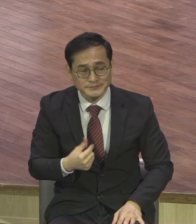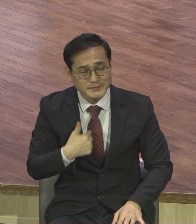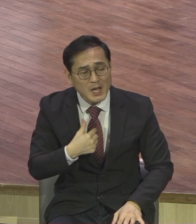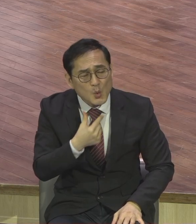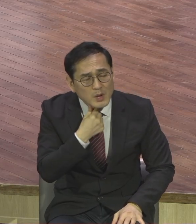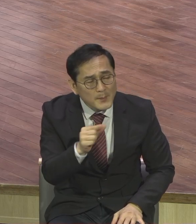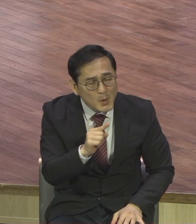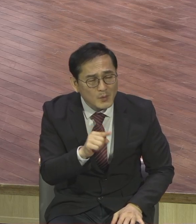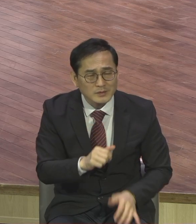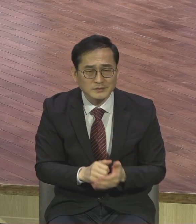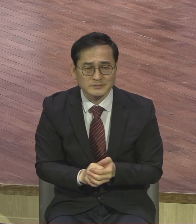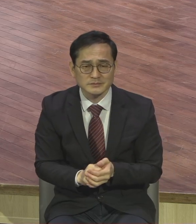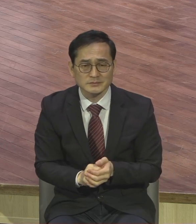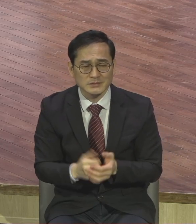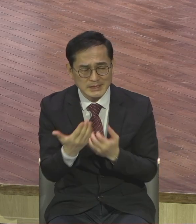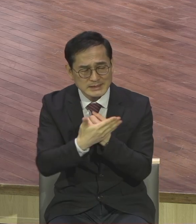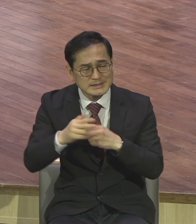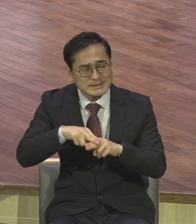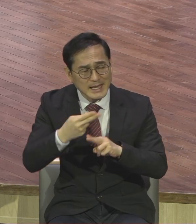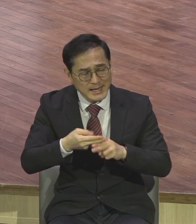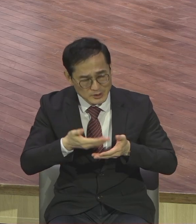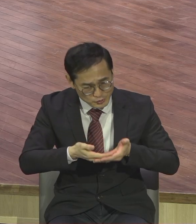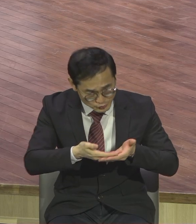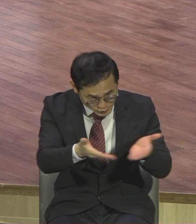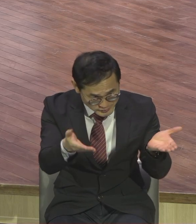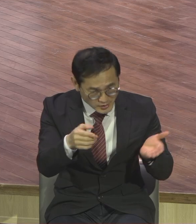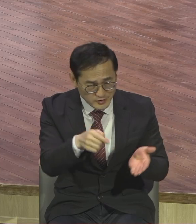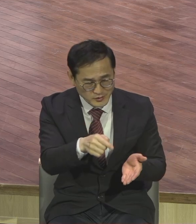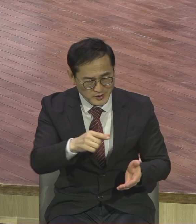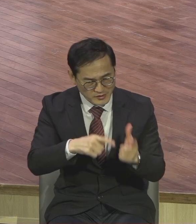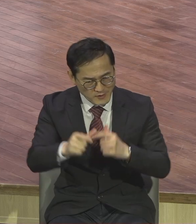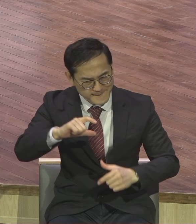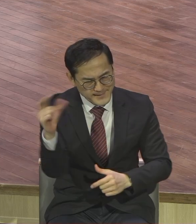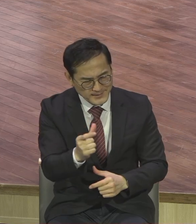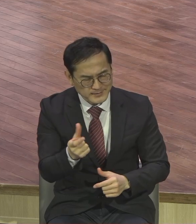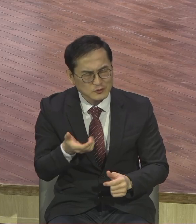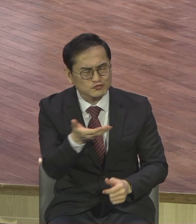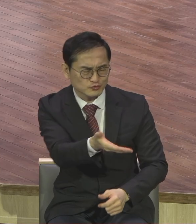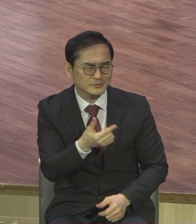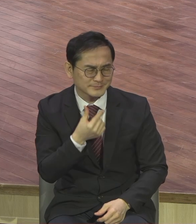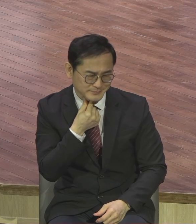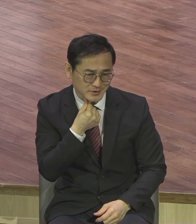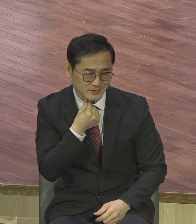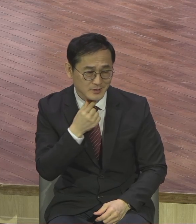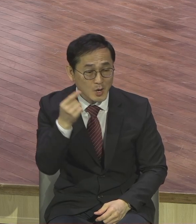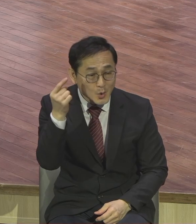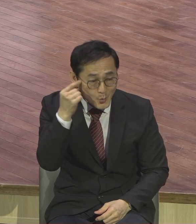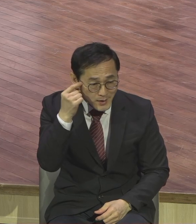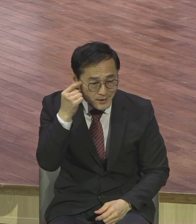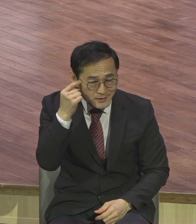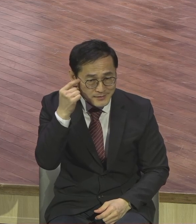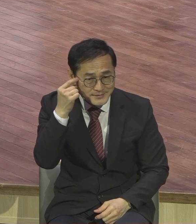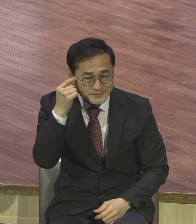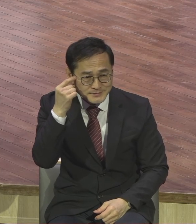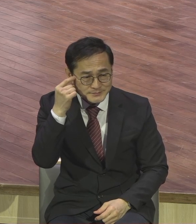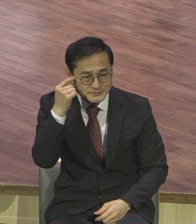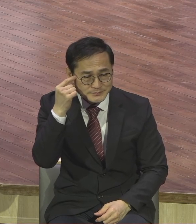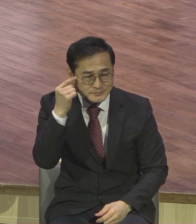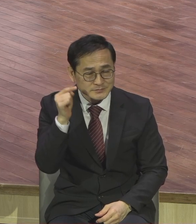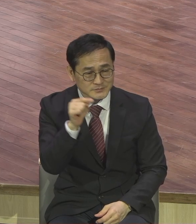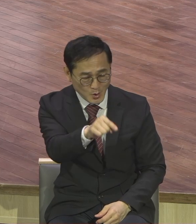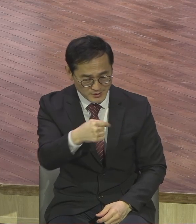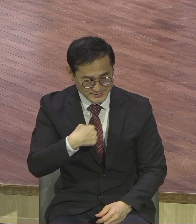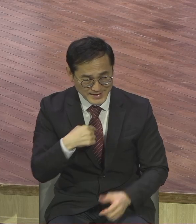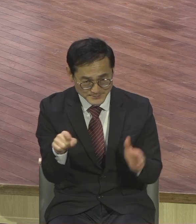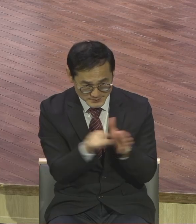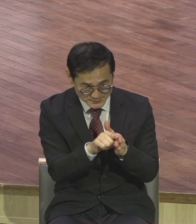것은 어떤 신령한 은사를 너희에게 나누어 주어 너희를 견고하게 하려 함이니, 이는 곧 내가 너희 가운데서 너희와 나의